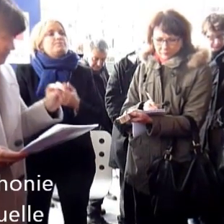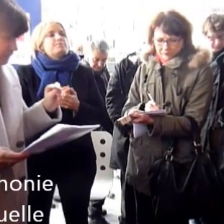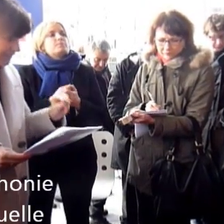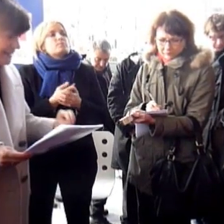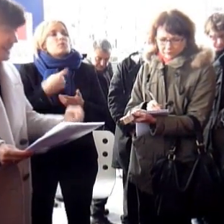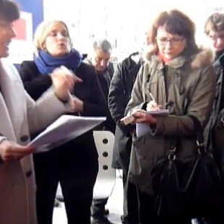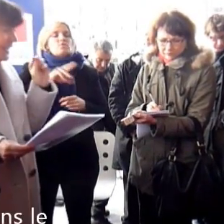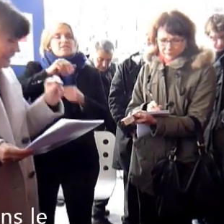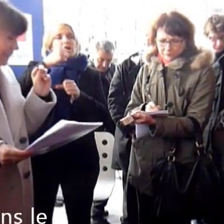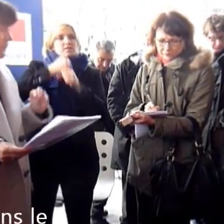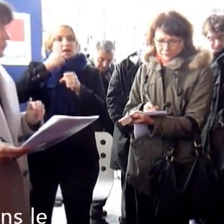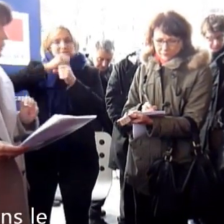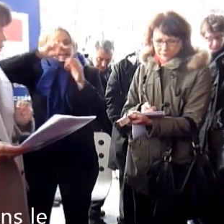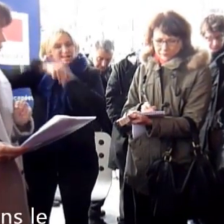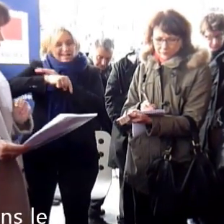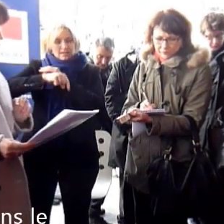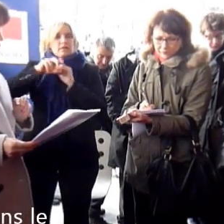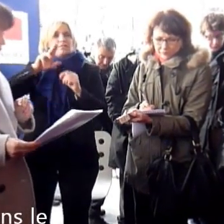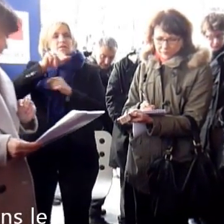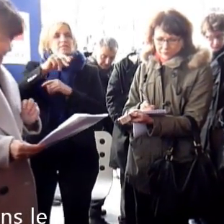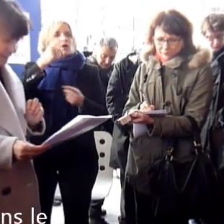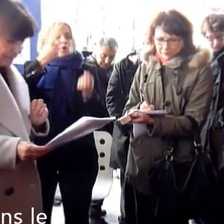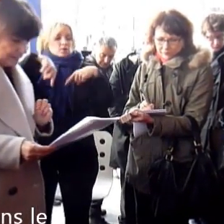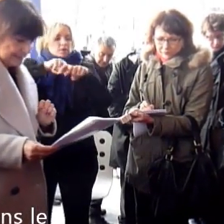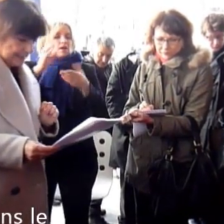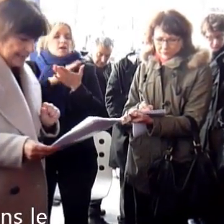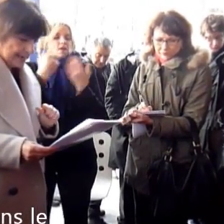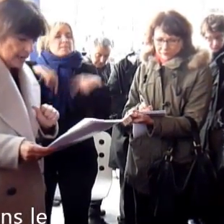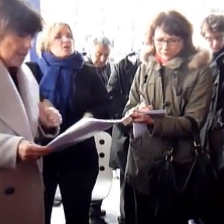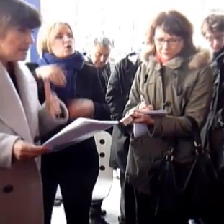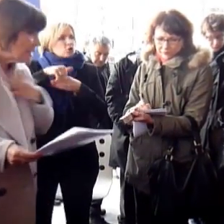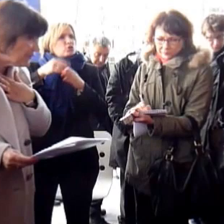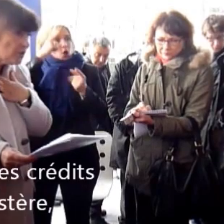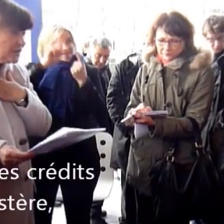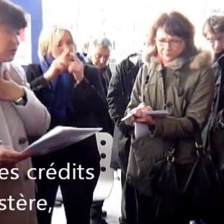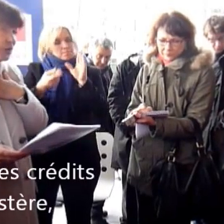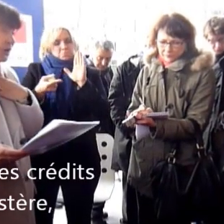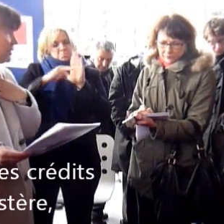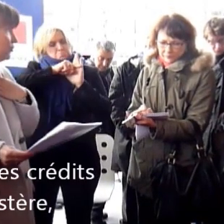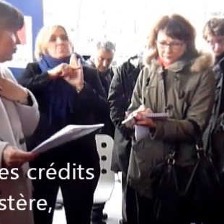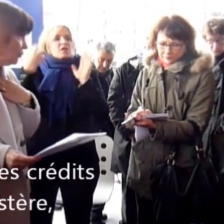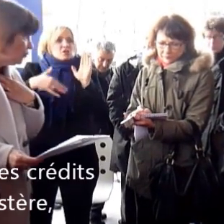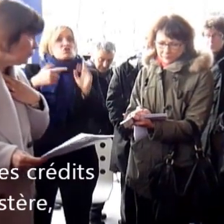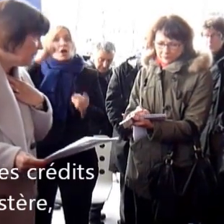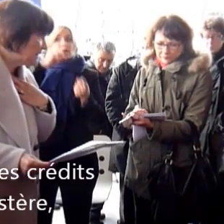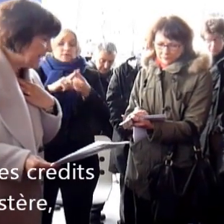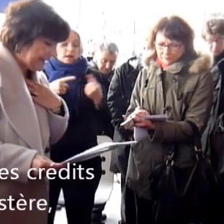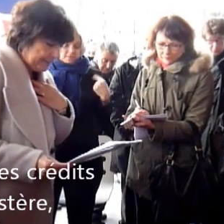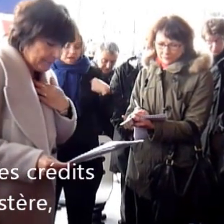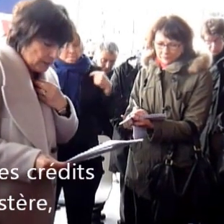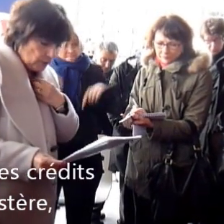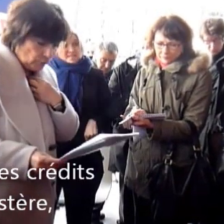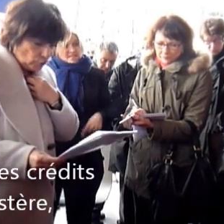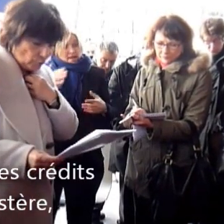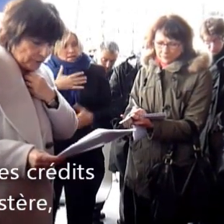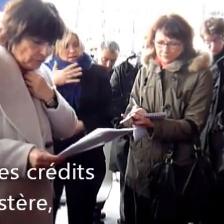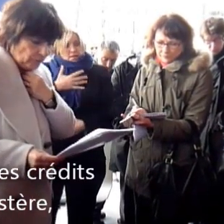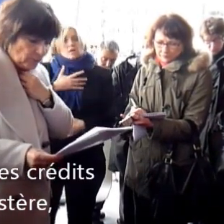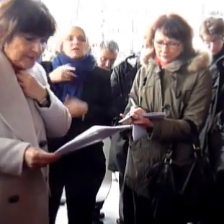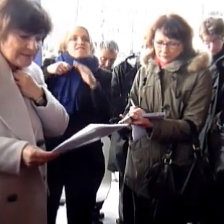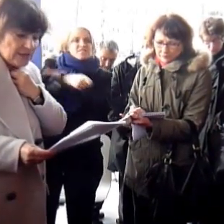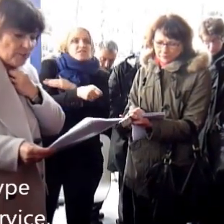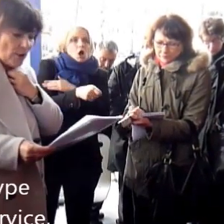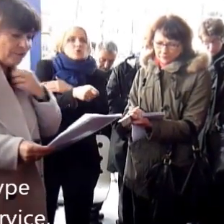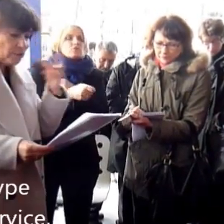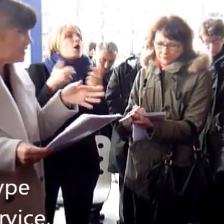sur lequel nous allons travailler et qui est prévu dans le comité interministériel. C'est financé sur des crédits de mon ministère de ce point